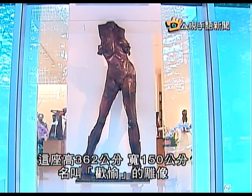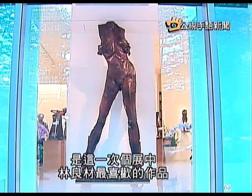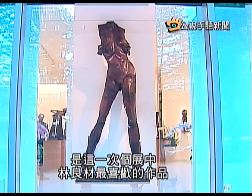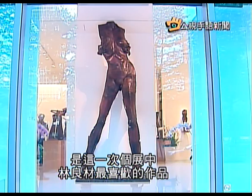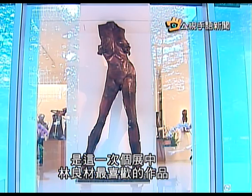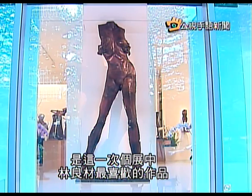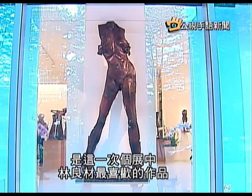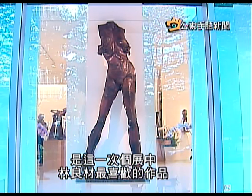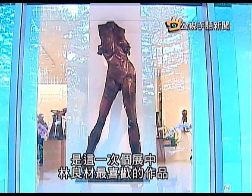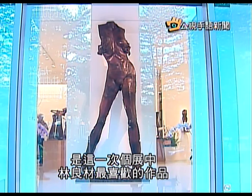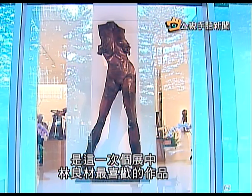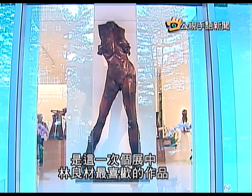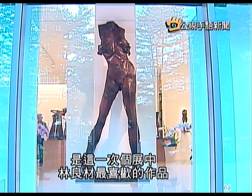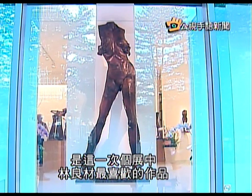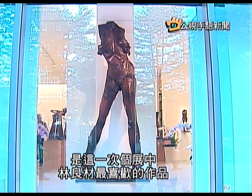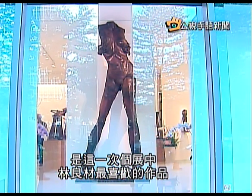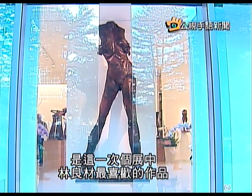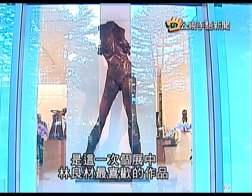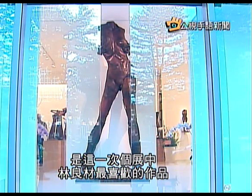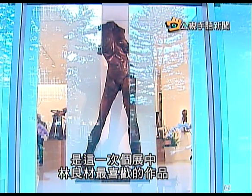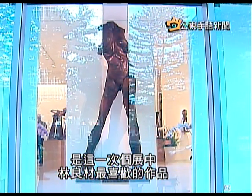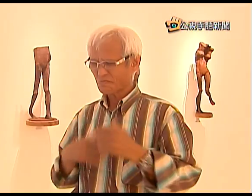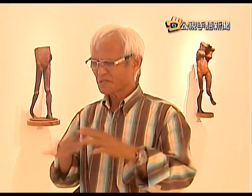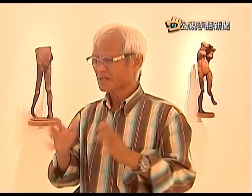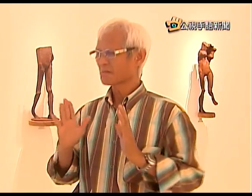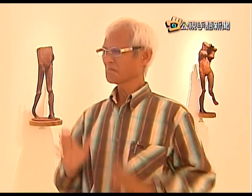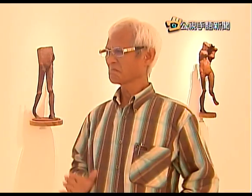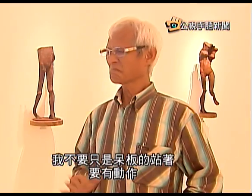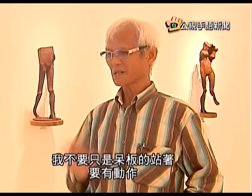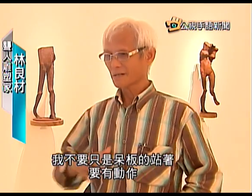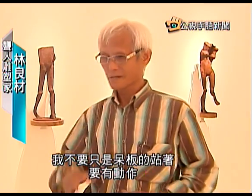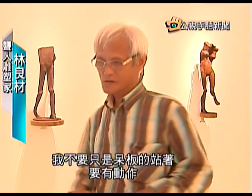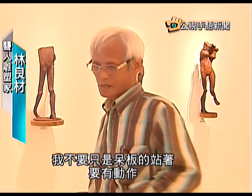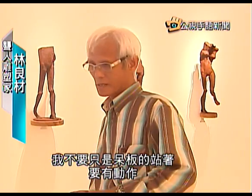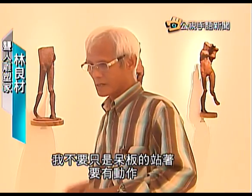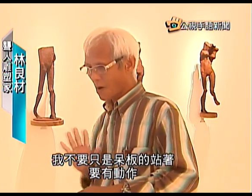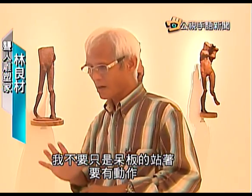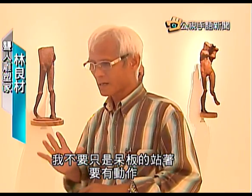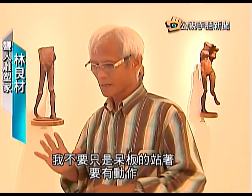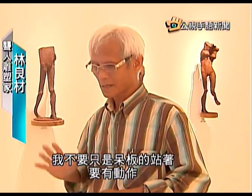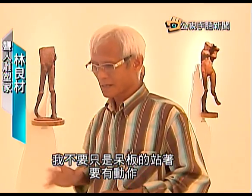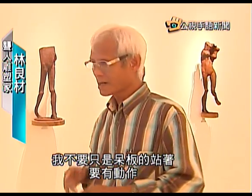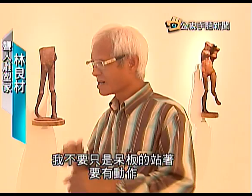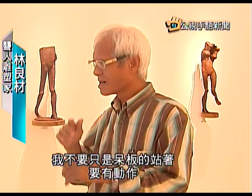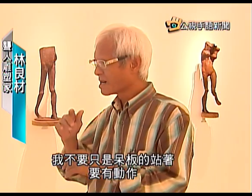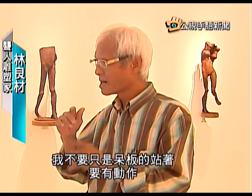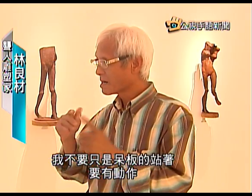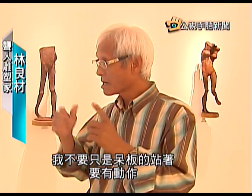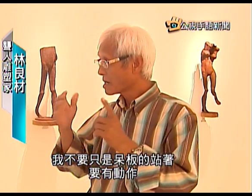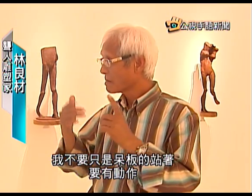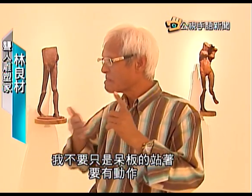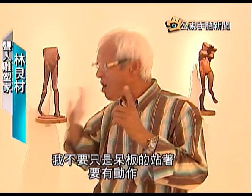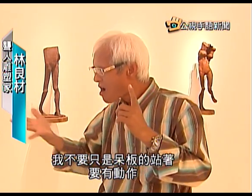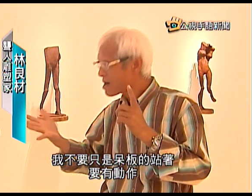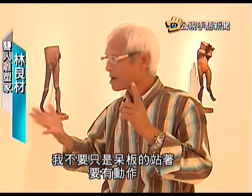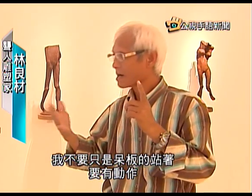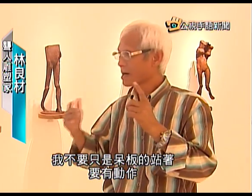个展中林良才最喜欢的作品。 我不要只是呆板的站着，要有动作，不